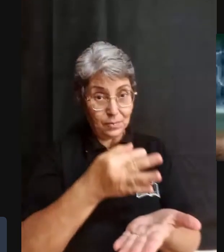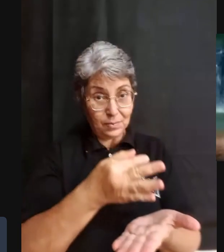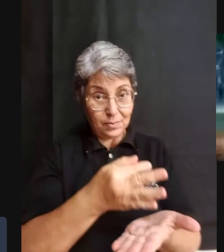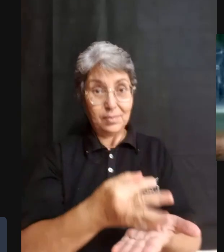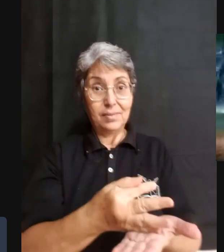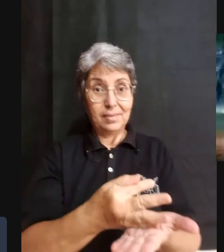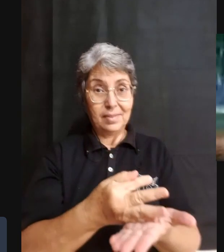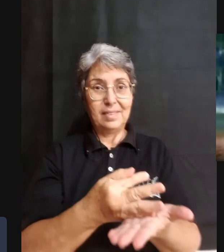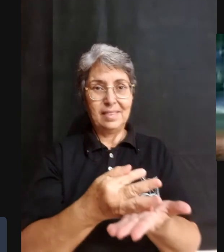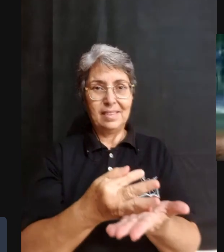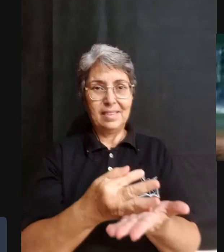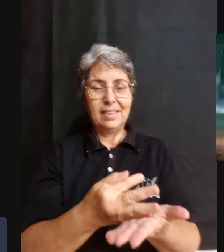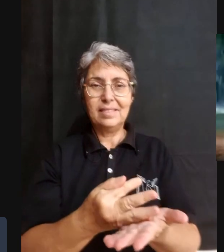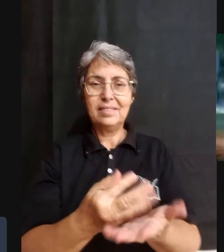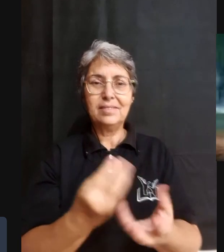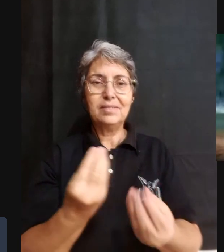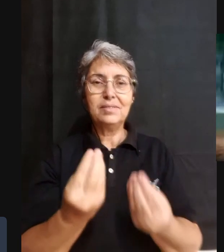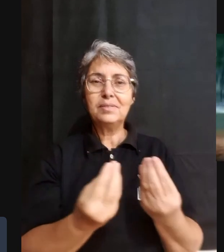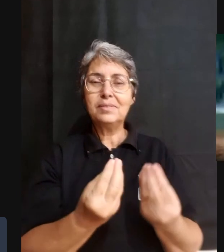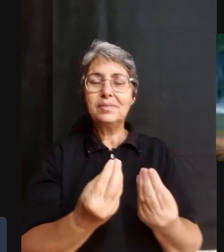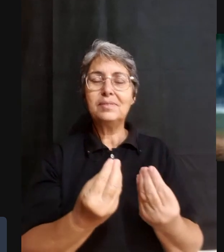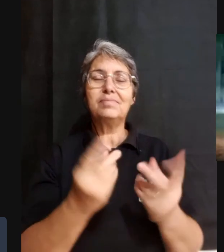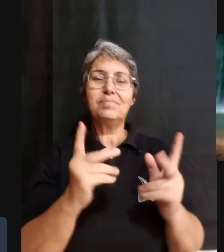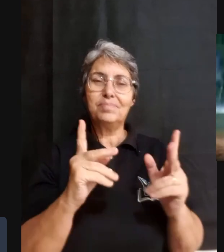Jesus, é nossa